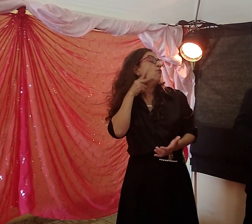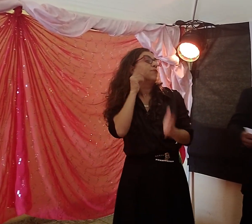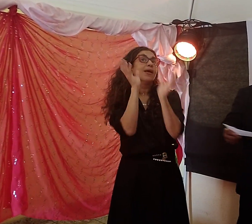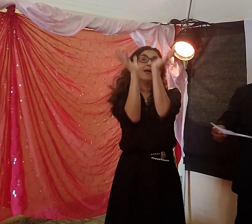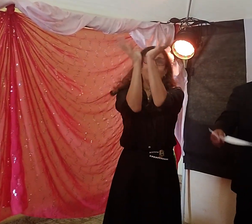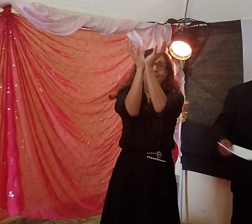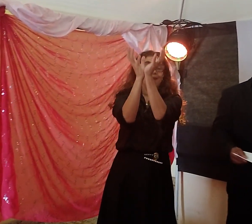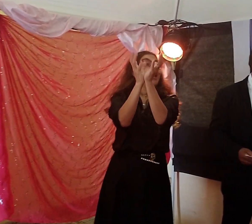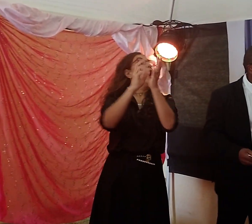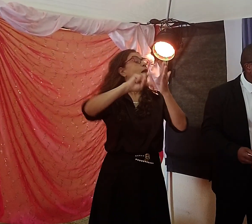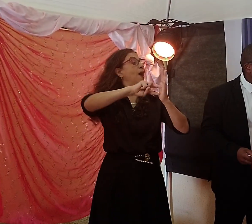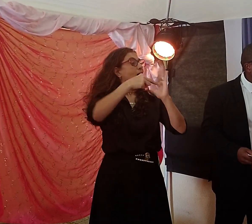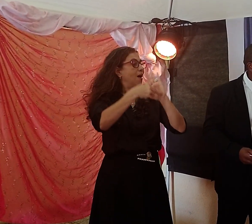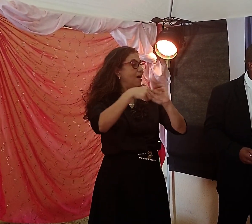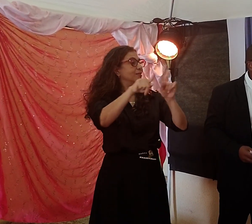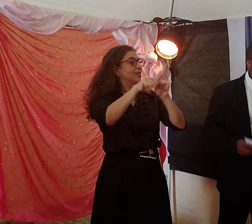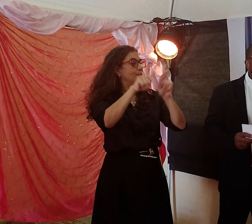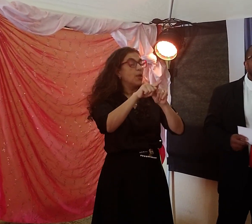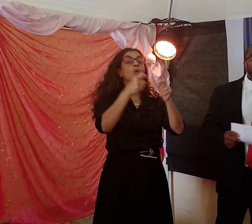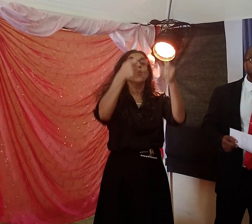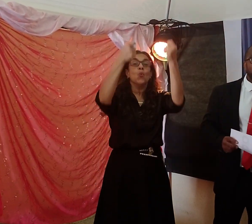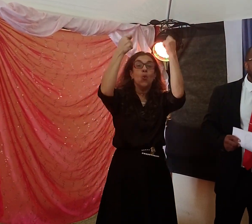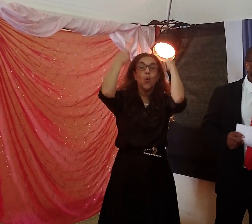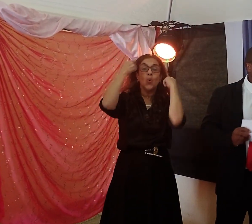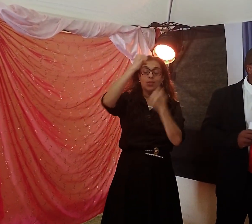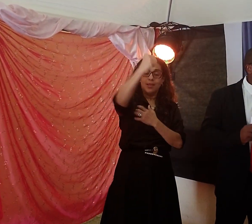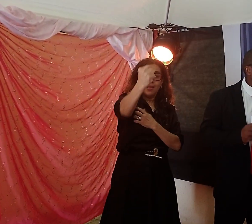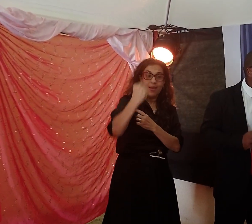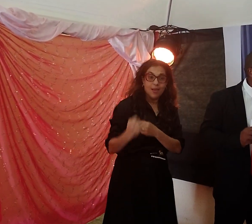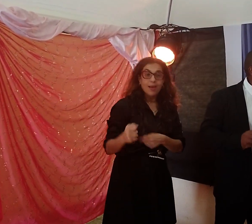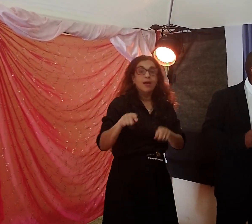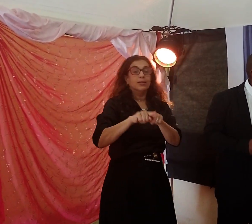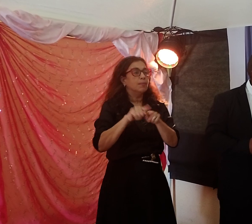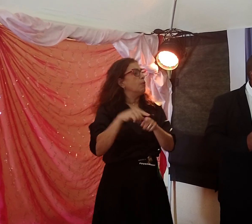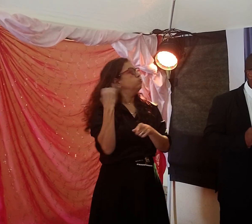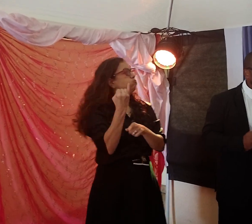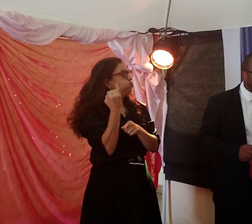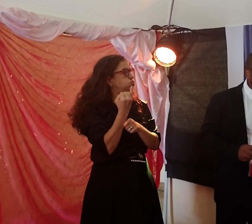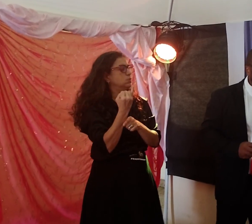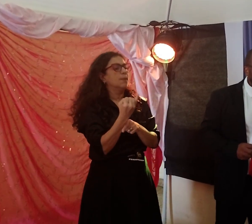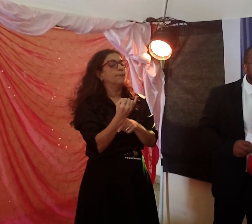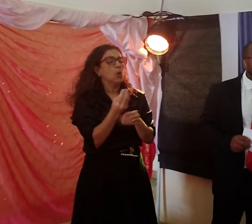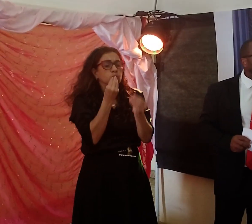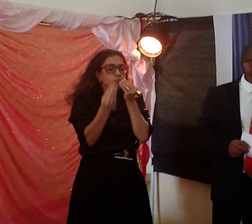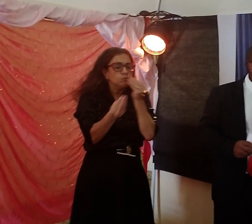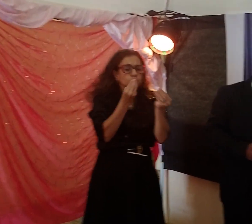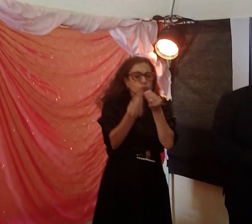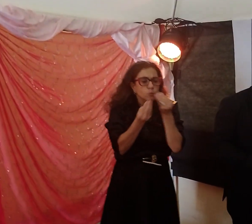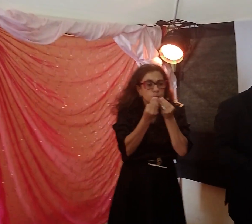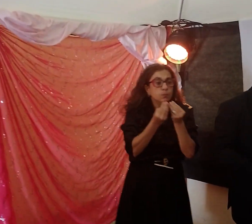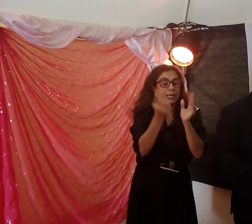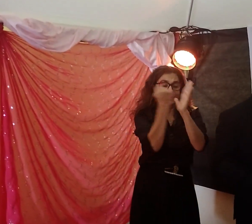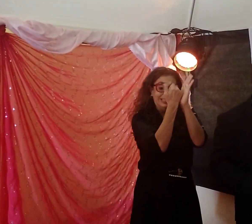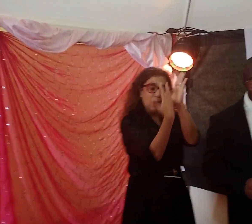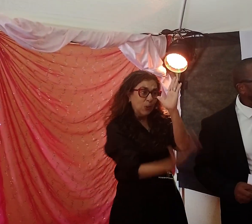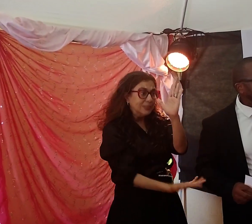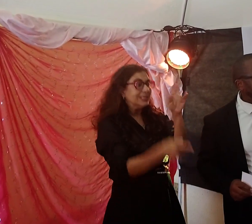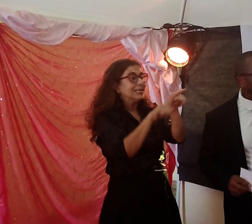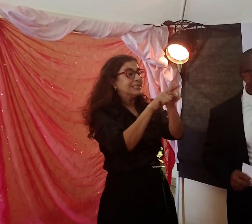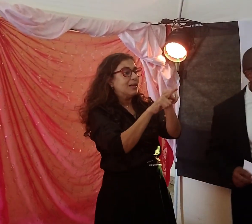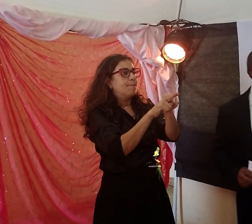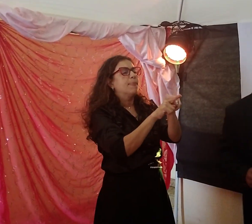em famílias, né? E ele deveria ser totalmente consumido, e o teu sangue, ele deveria